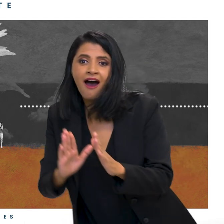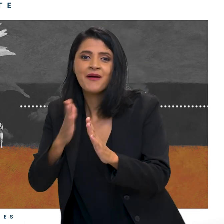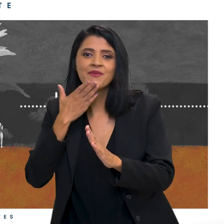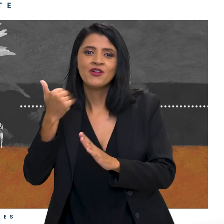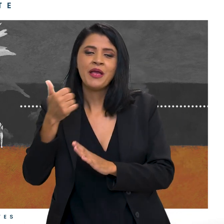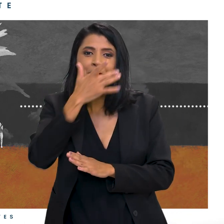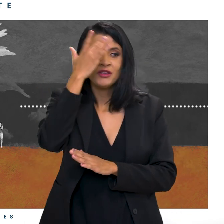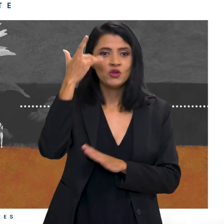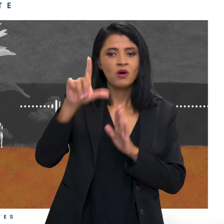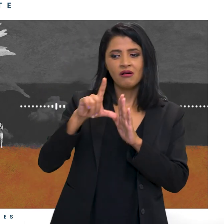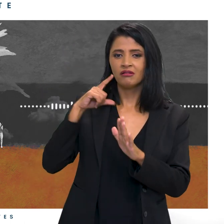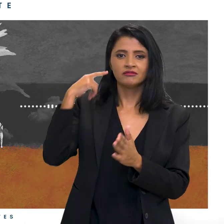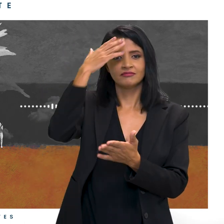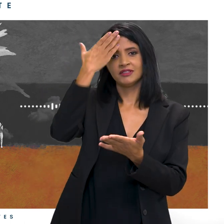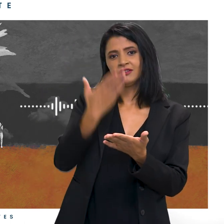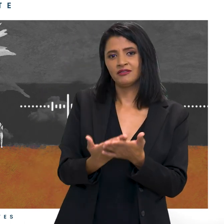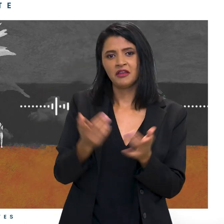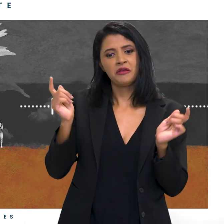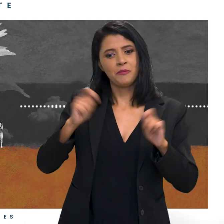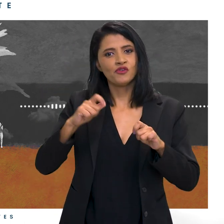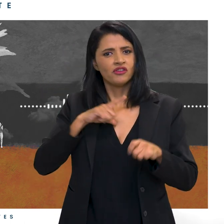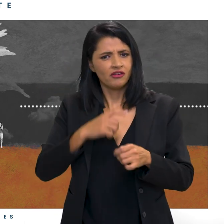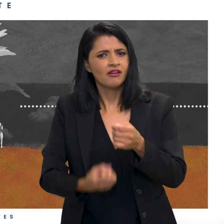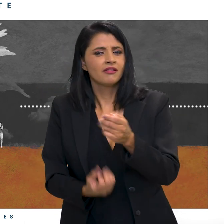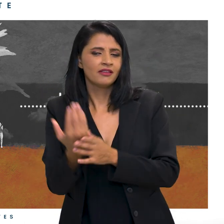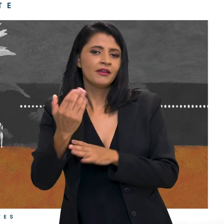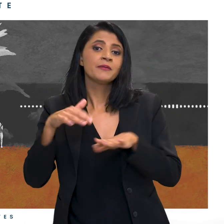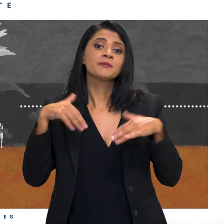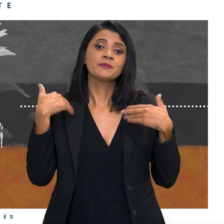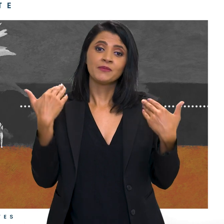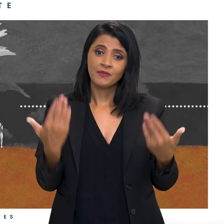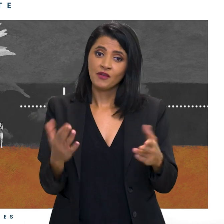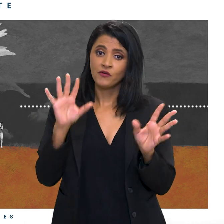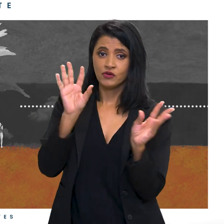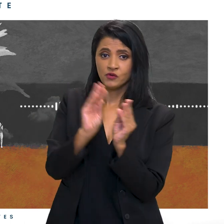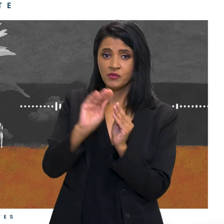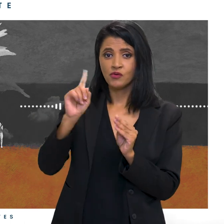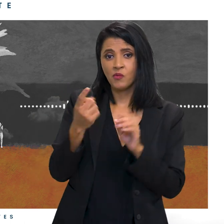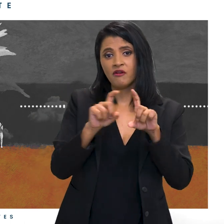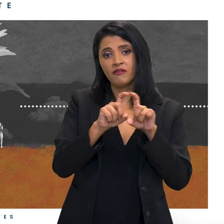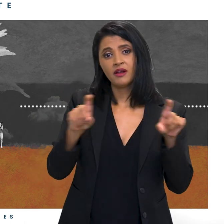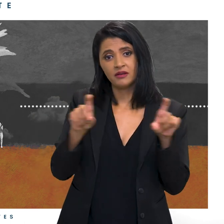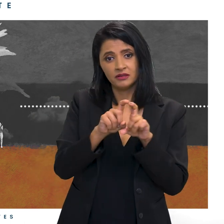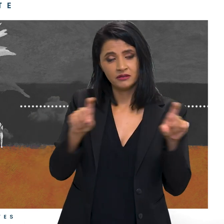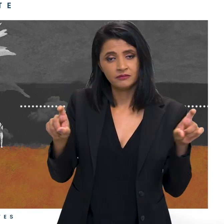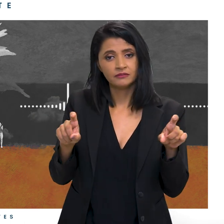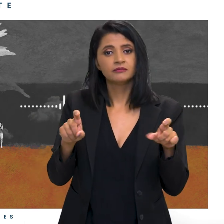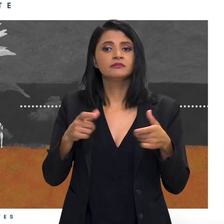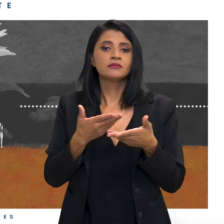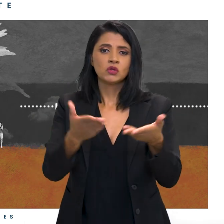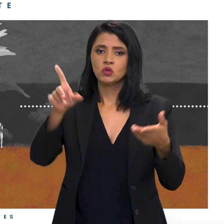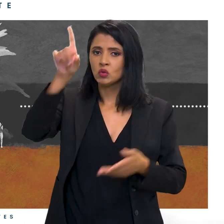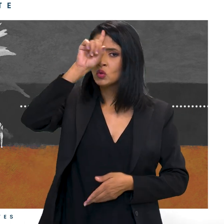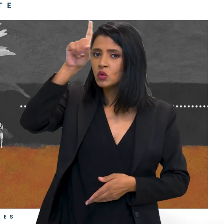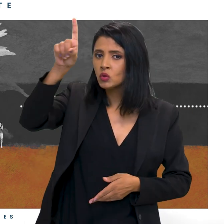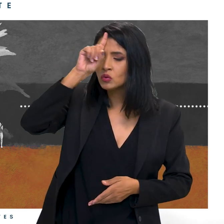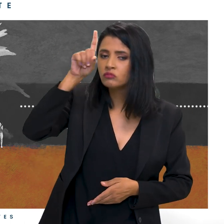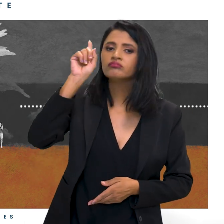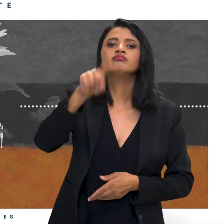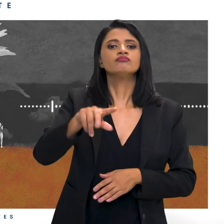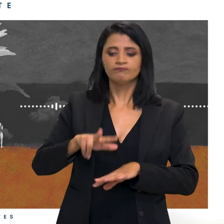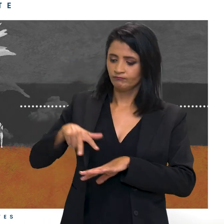caminhos que muita gente não acreditava que pudessem existir. Então, vou resumir numa frase. Todos os